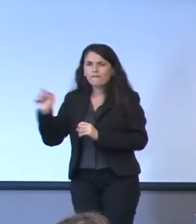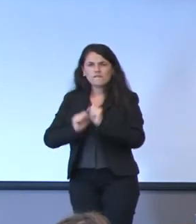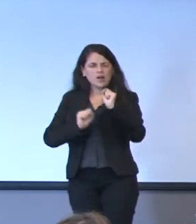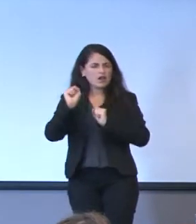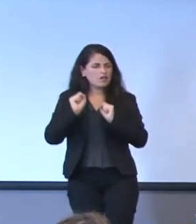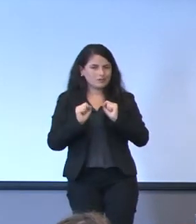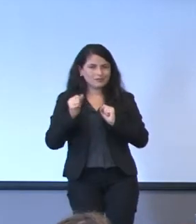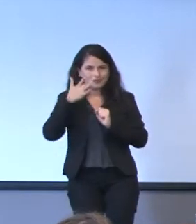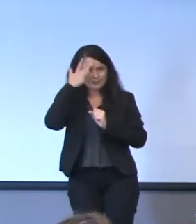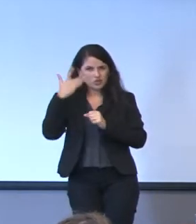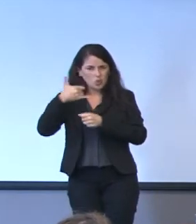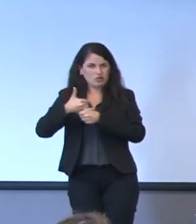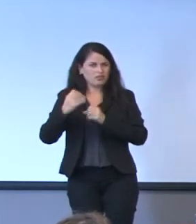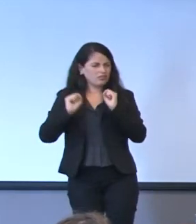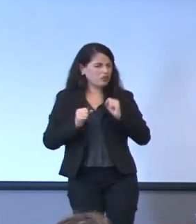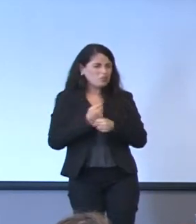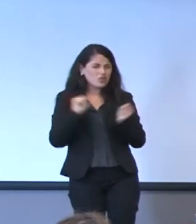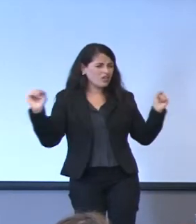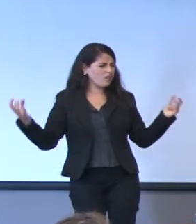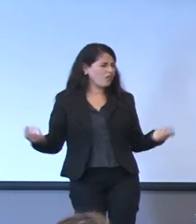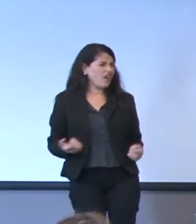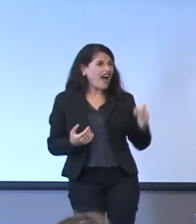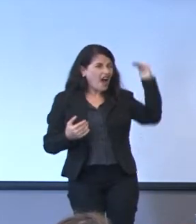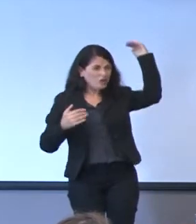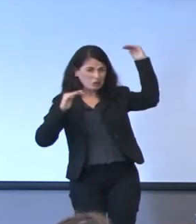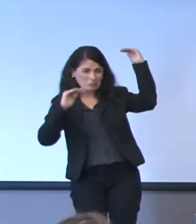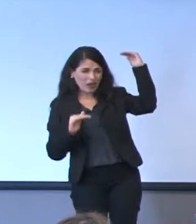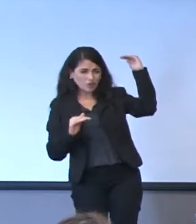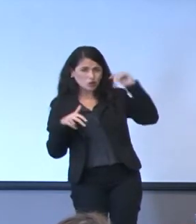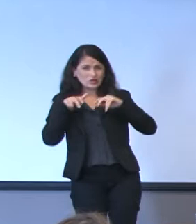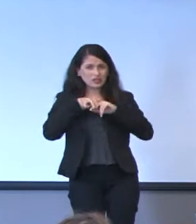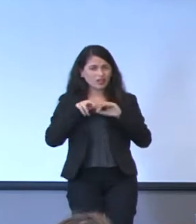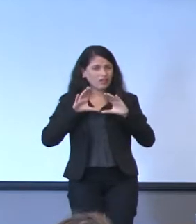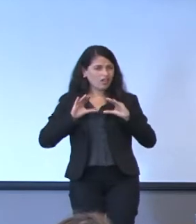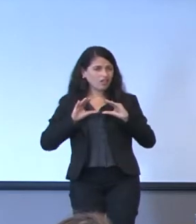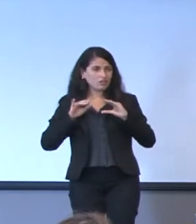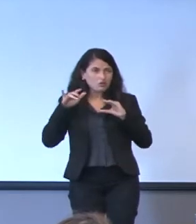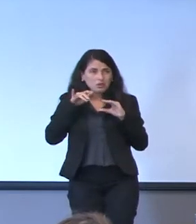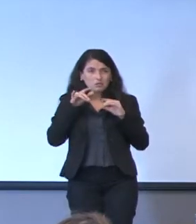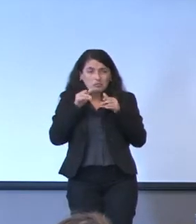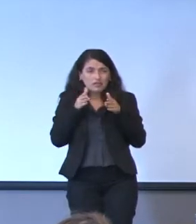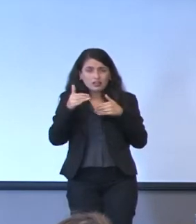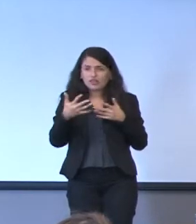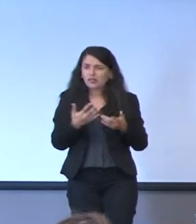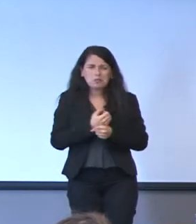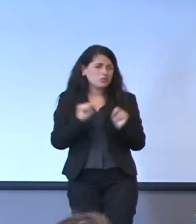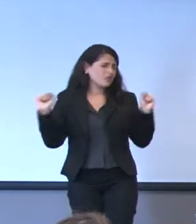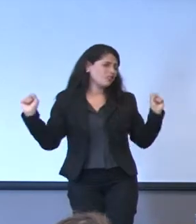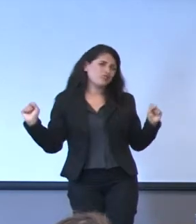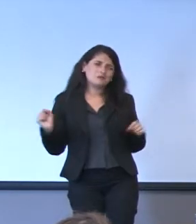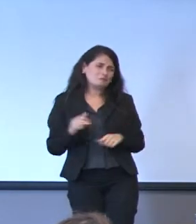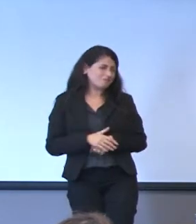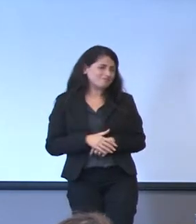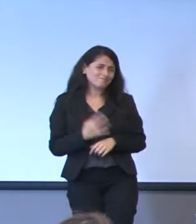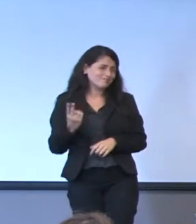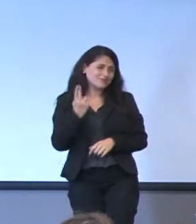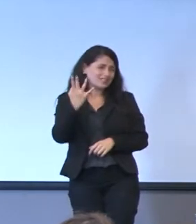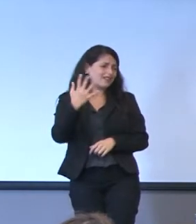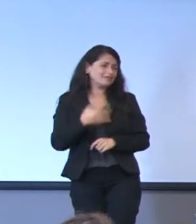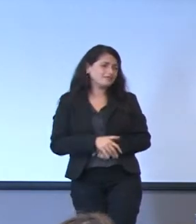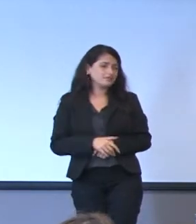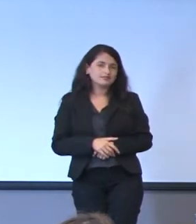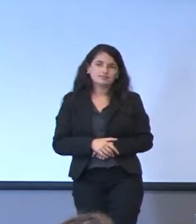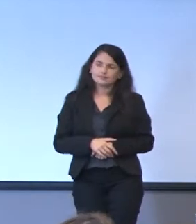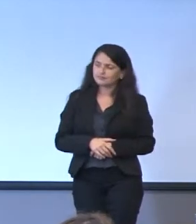primeiro momento, que seria impossível desenvolver esse cockpit, e que o custo seria inviável. Quando